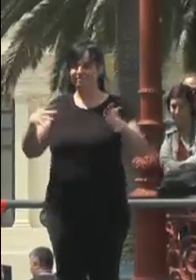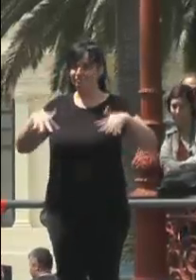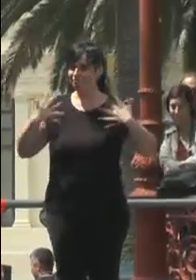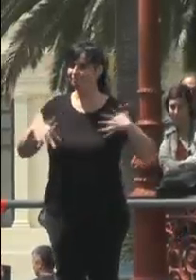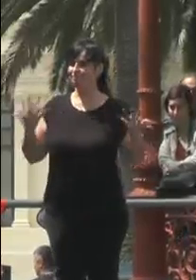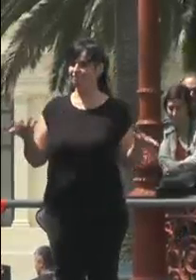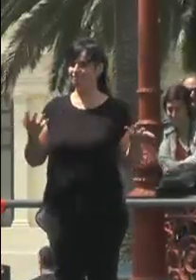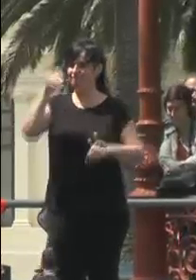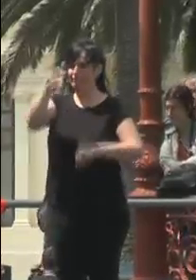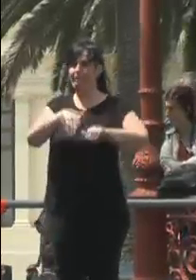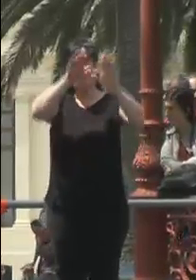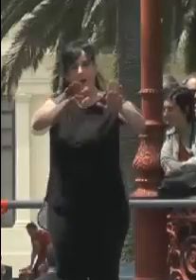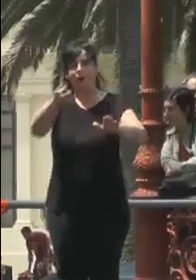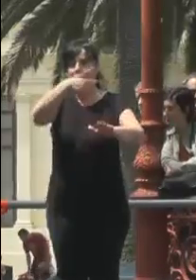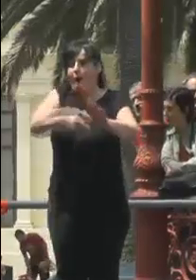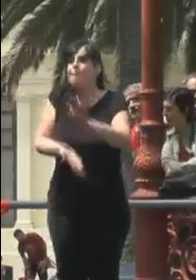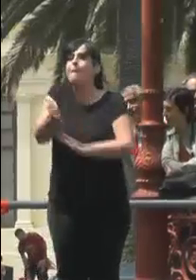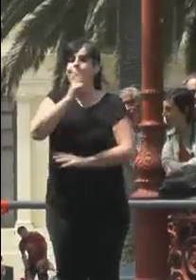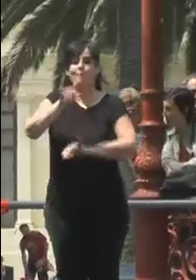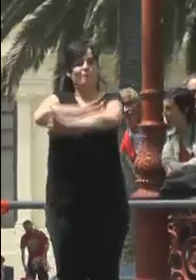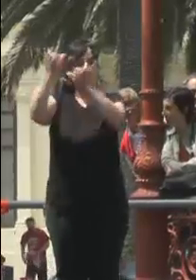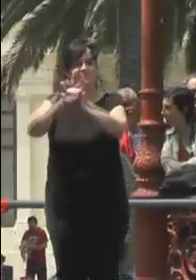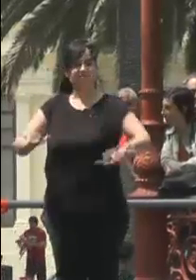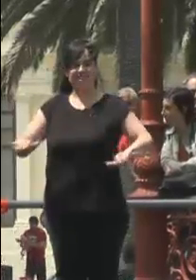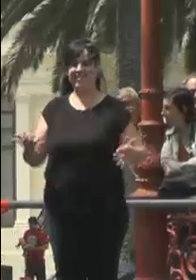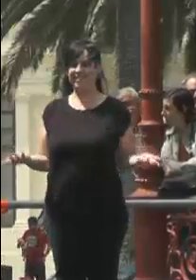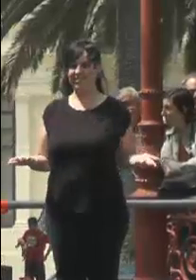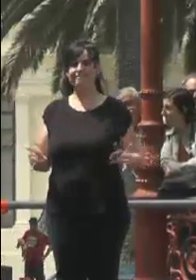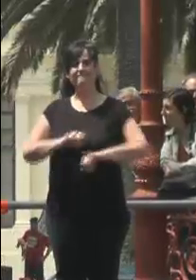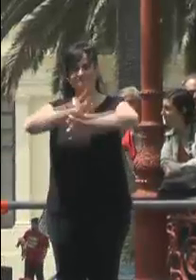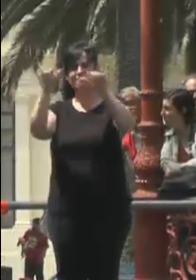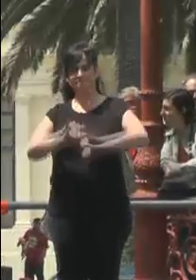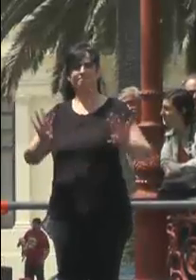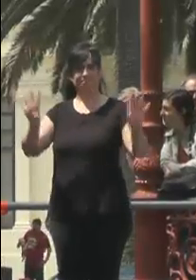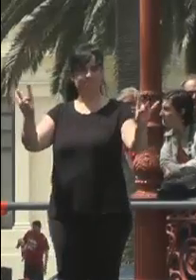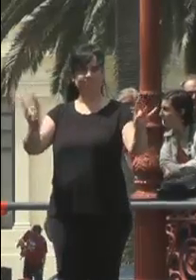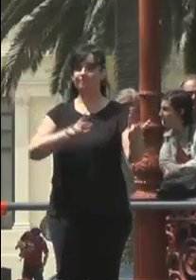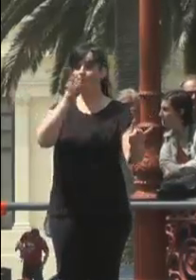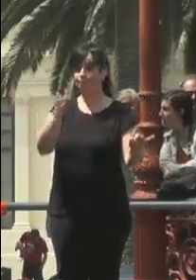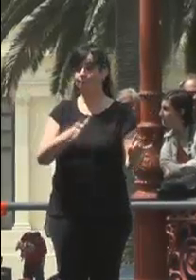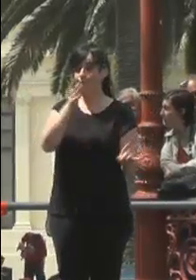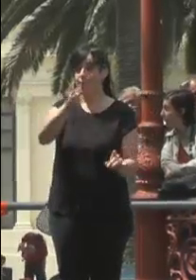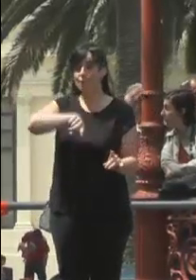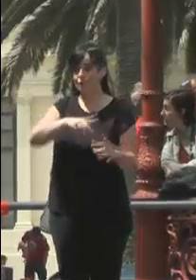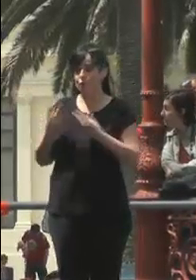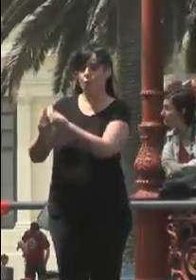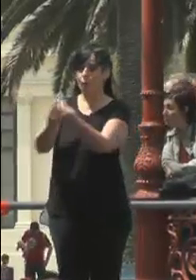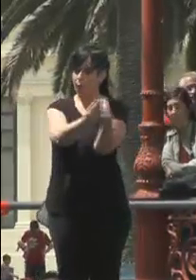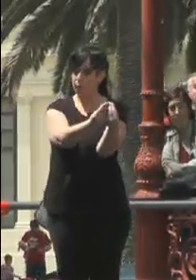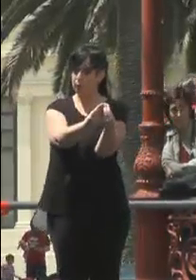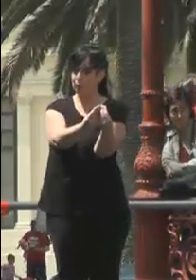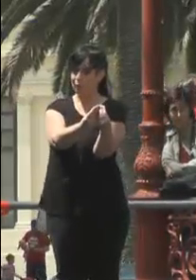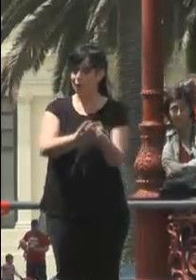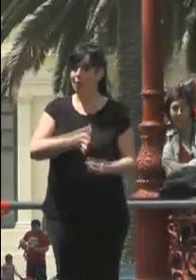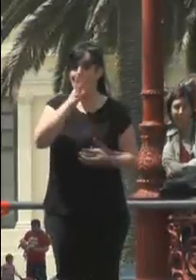alegría. Imos felices a esta campaña. Claro que imos felices porque imos todas xuntas.